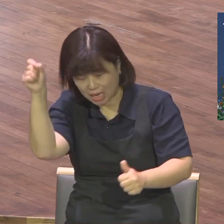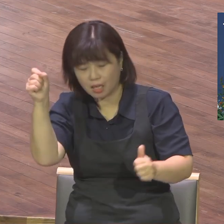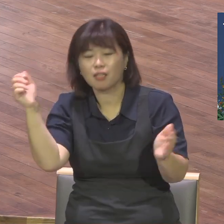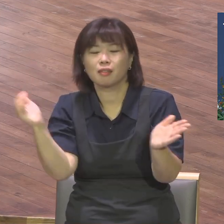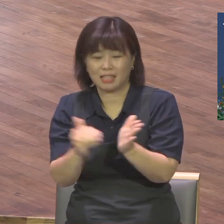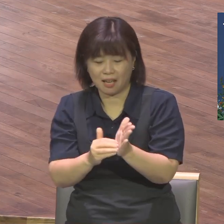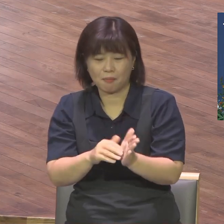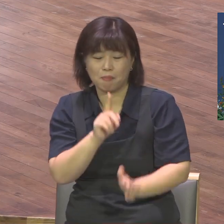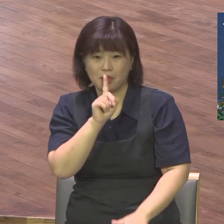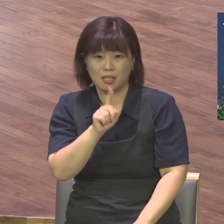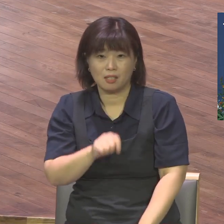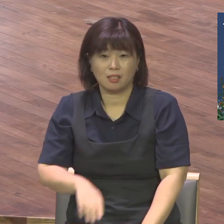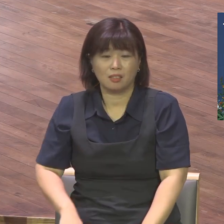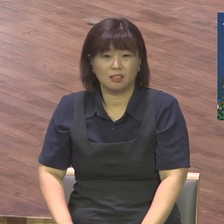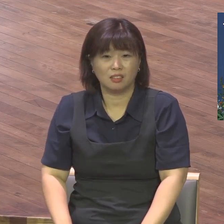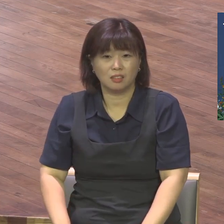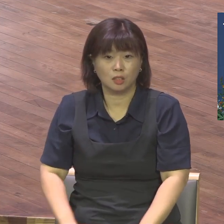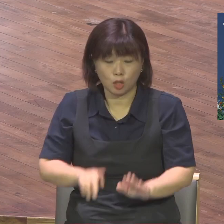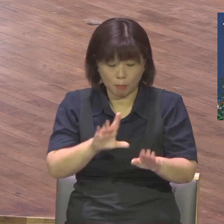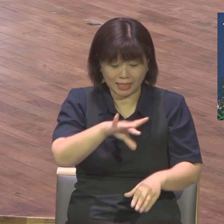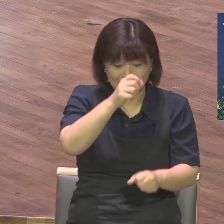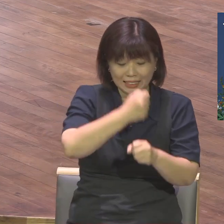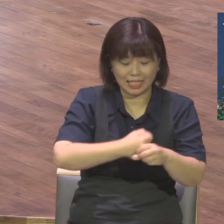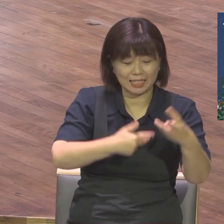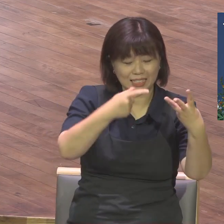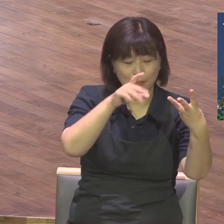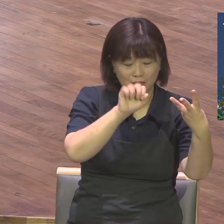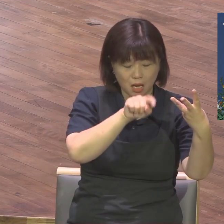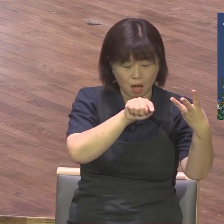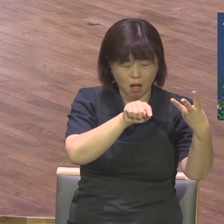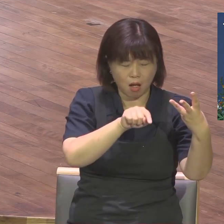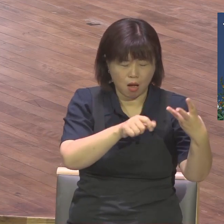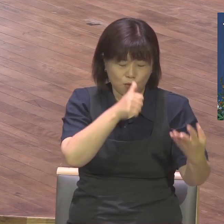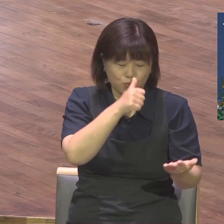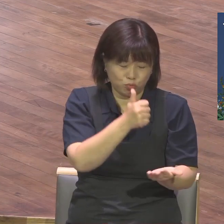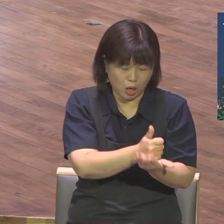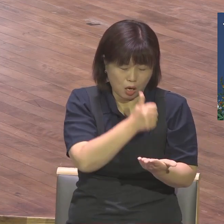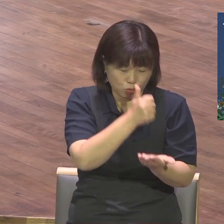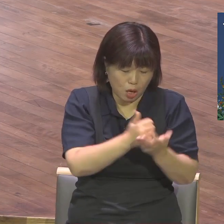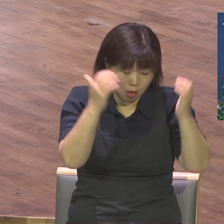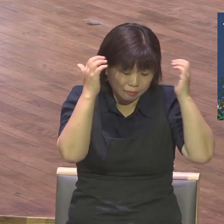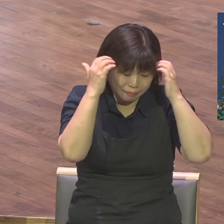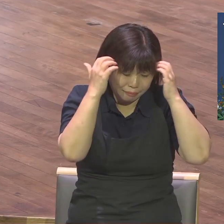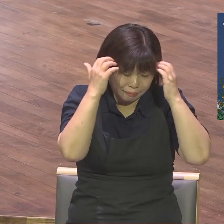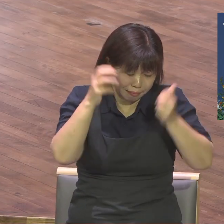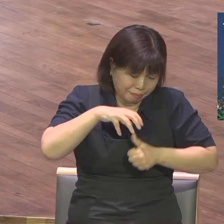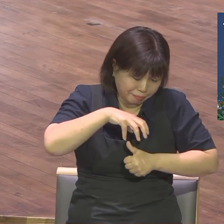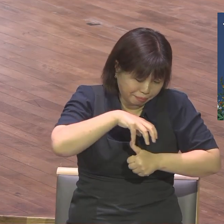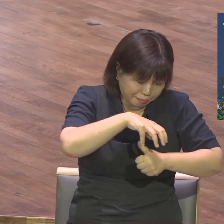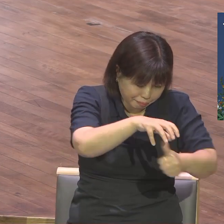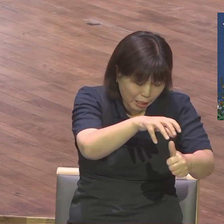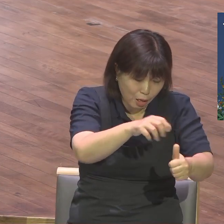창세기 3장의 문제로부터 완전 자유함없고 새로운 출발할 수 있는 발판이 마련되었다.